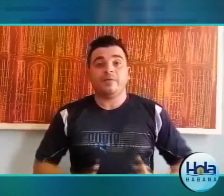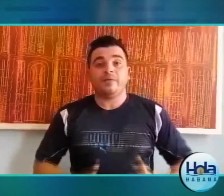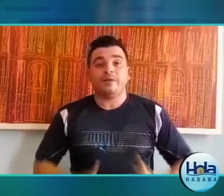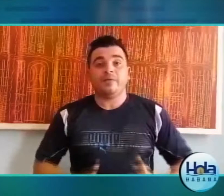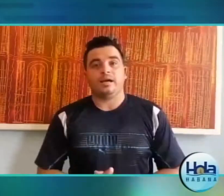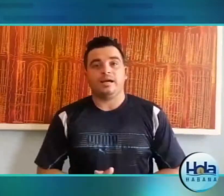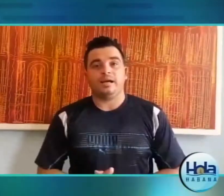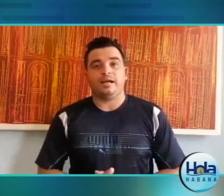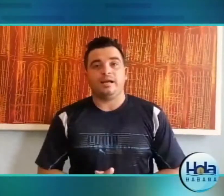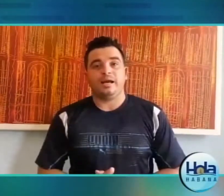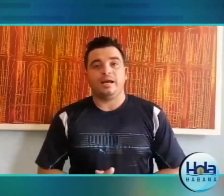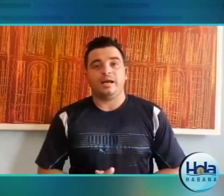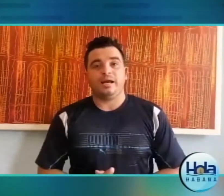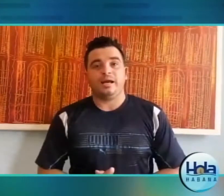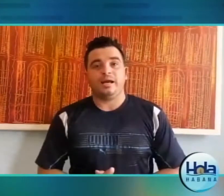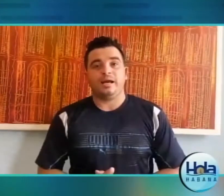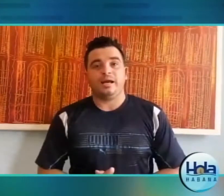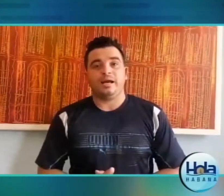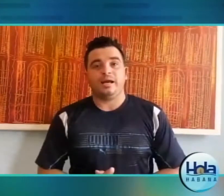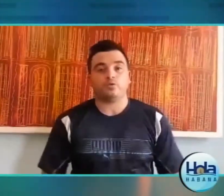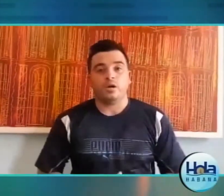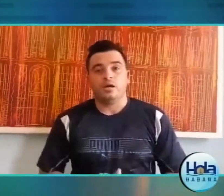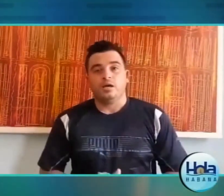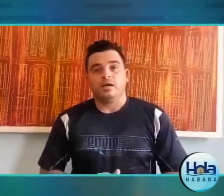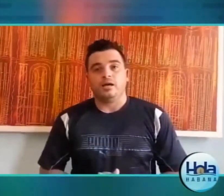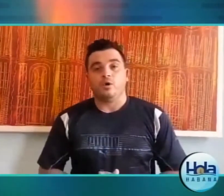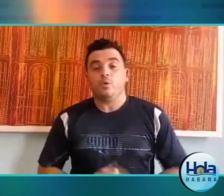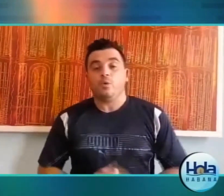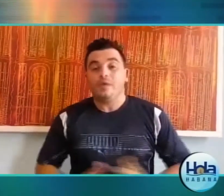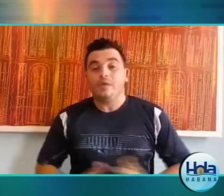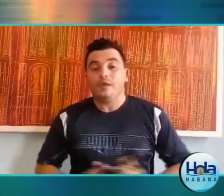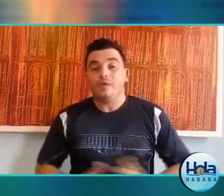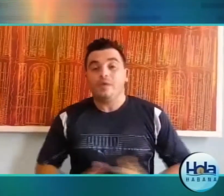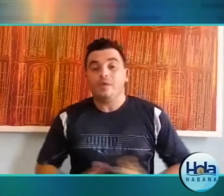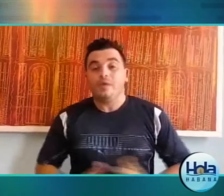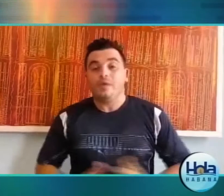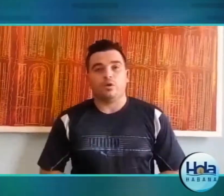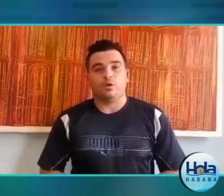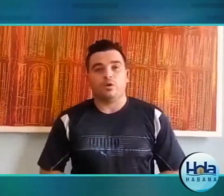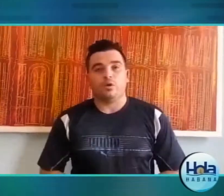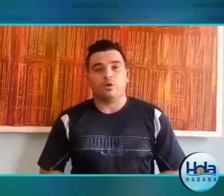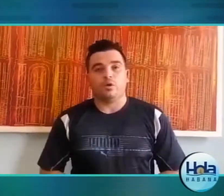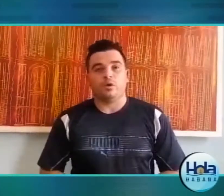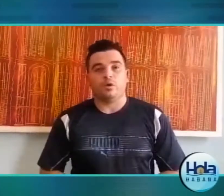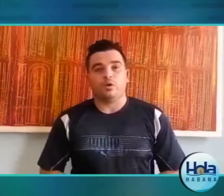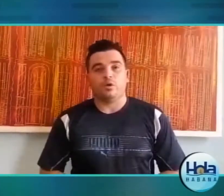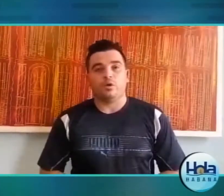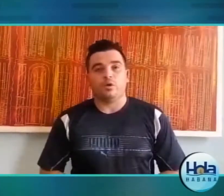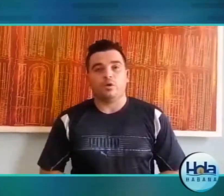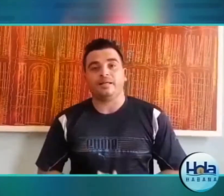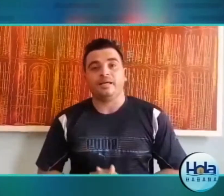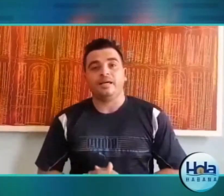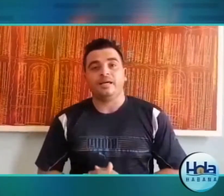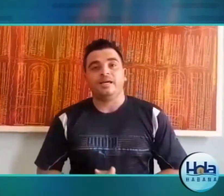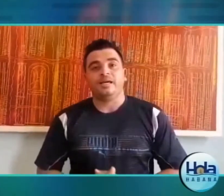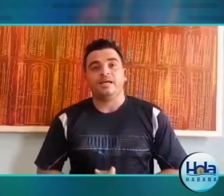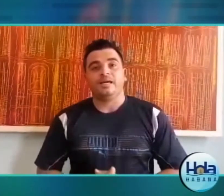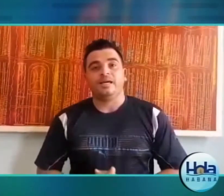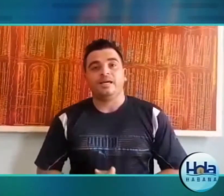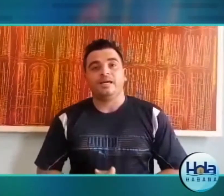bloqueo que le ha impuesto por más de 60 años el gobierno de los Estados Unidos a nuestro país y que repercute directamente en nuestros